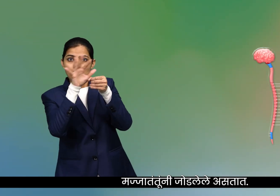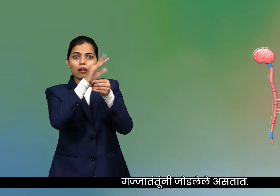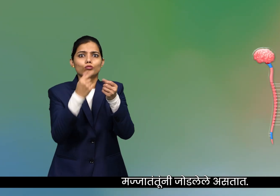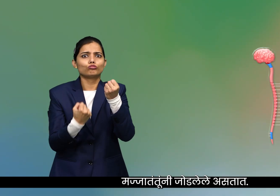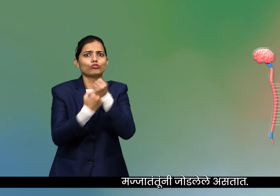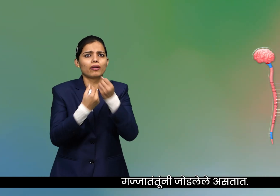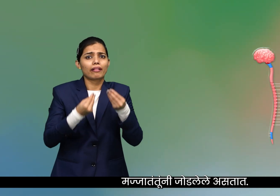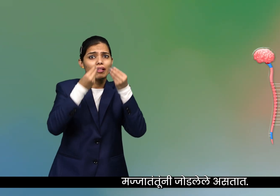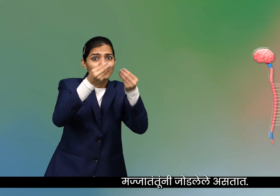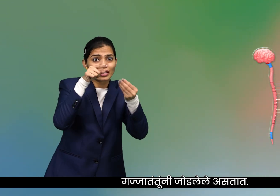मज्जातंतूंनी जोडलेले असतात.